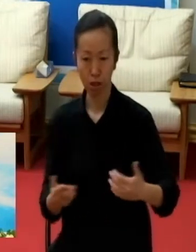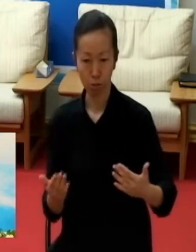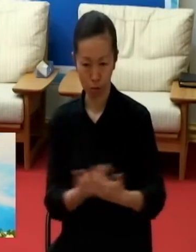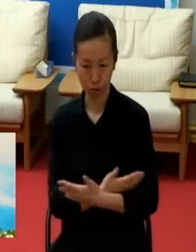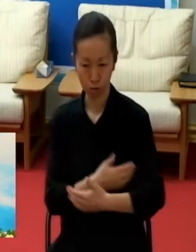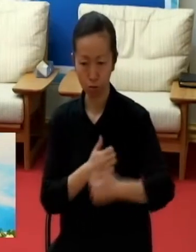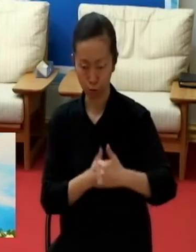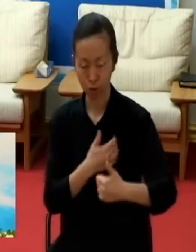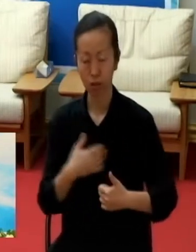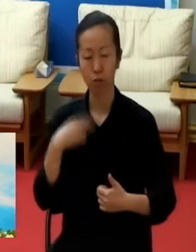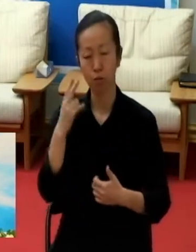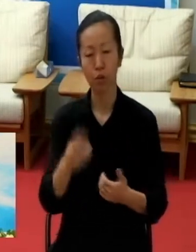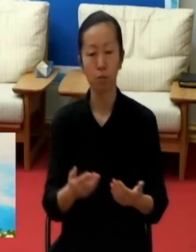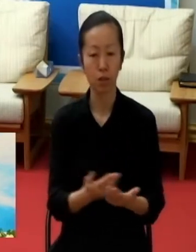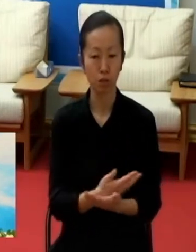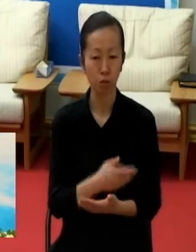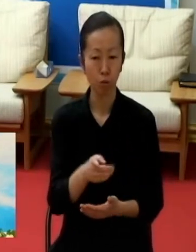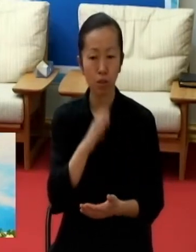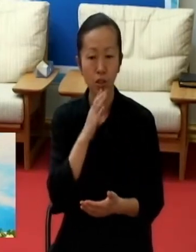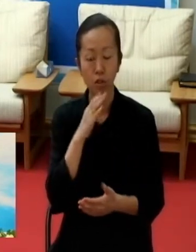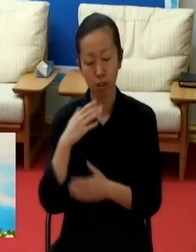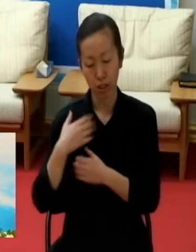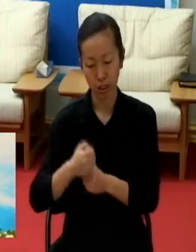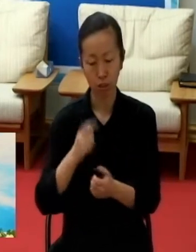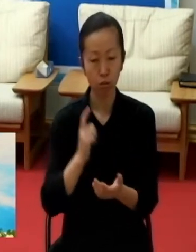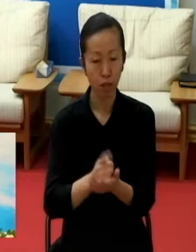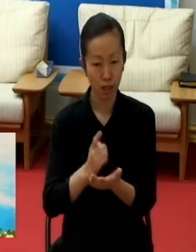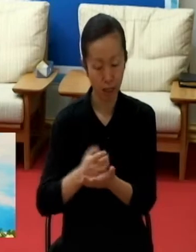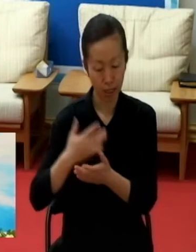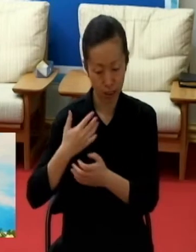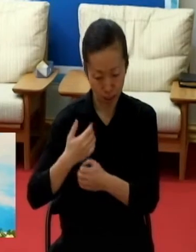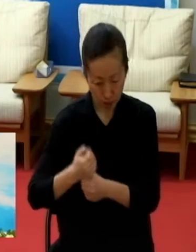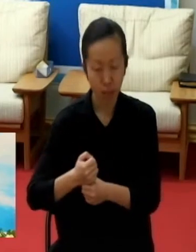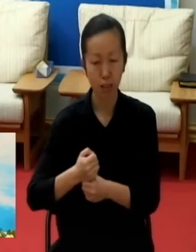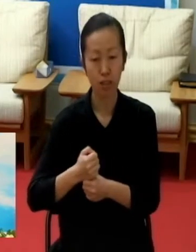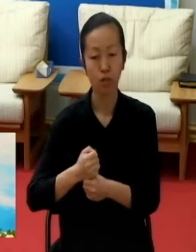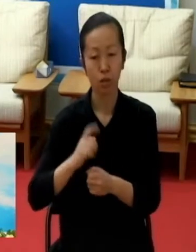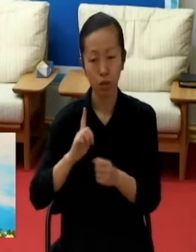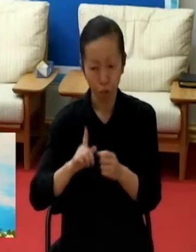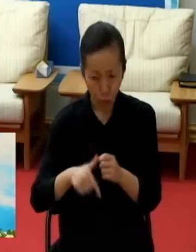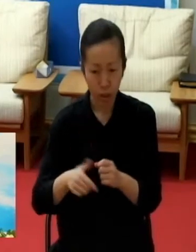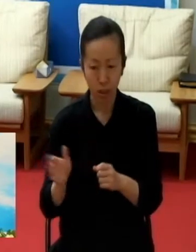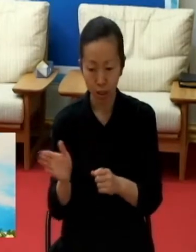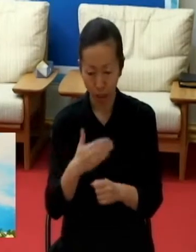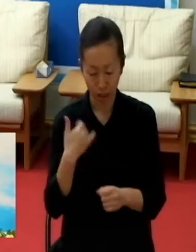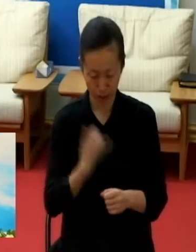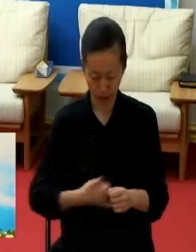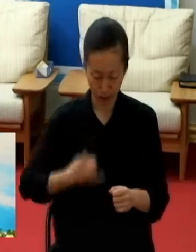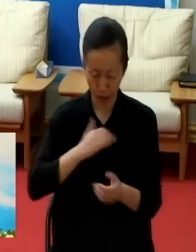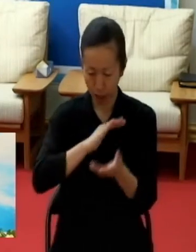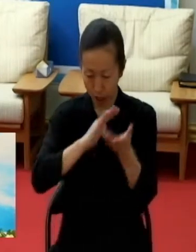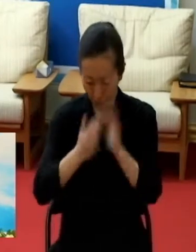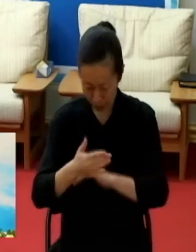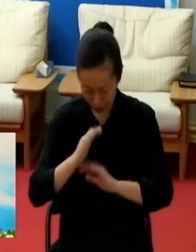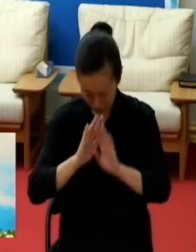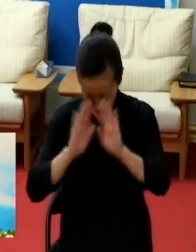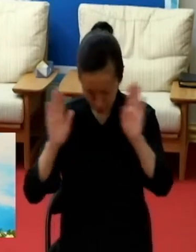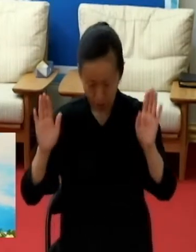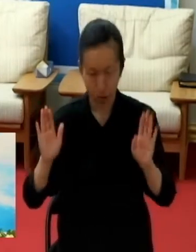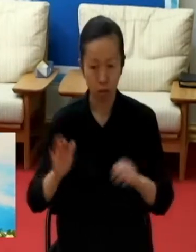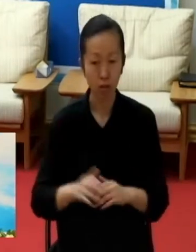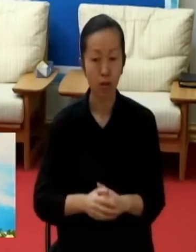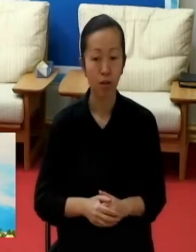믿어도 우리는 인생이 바뀌어지기 こ 시작합니다. の事実を信じるだけ信じても自分の人生が変わります。 보통 나의 한계를